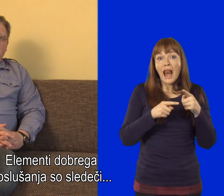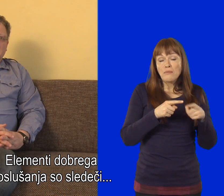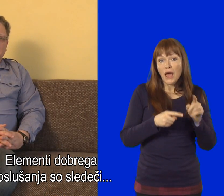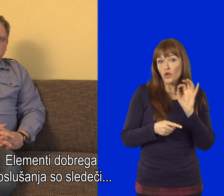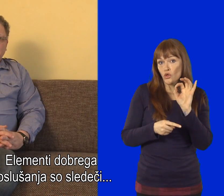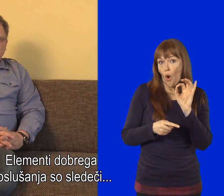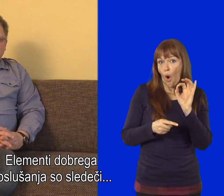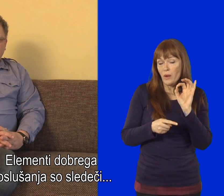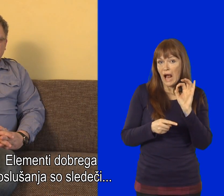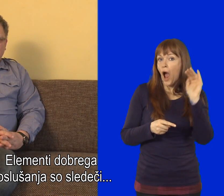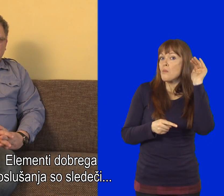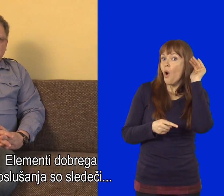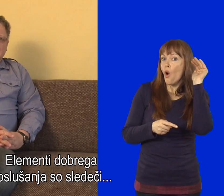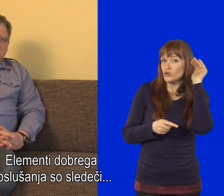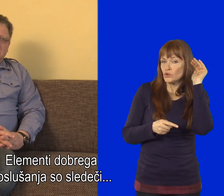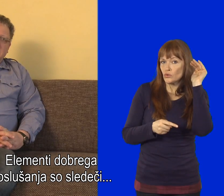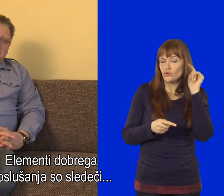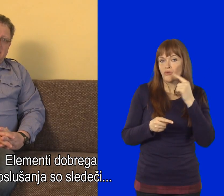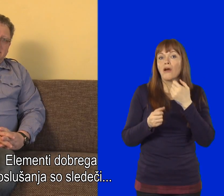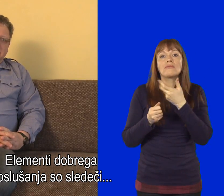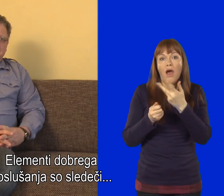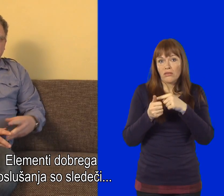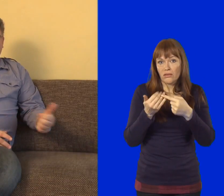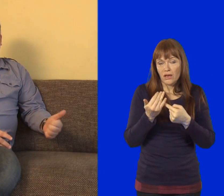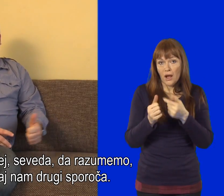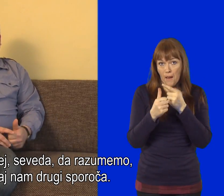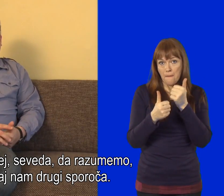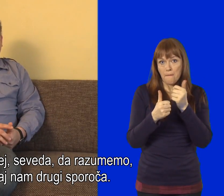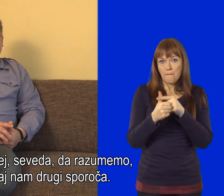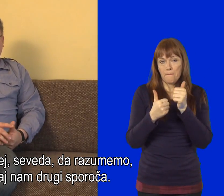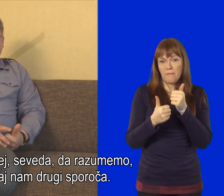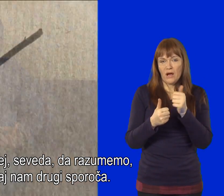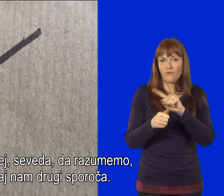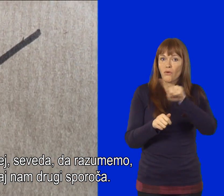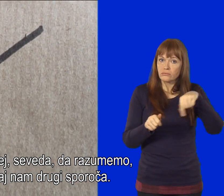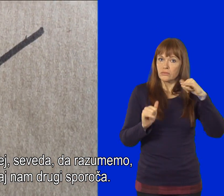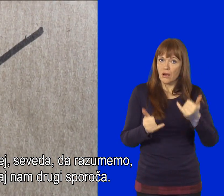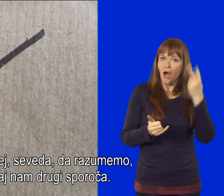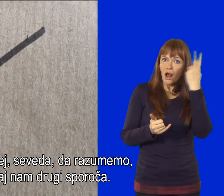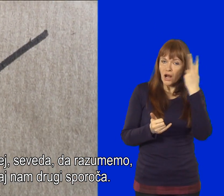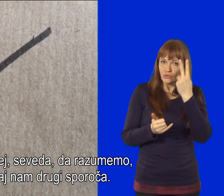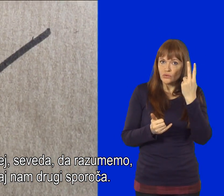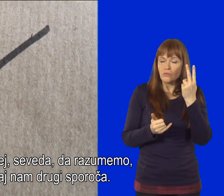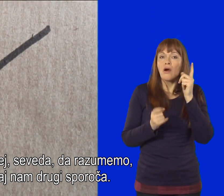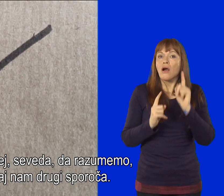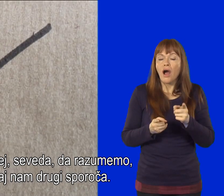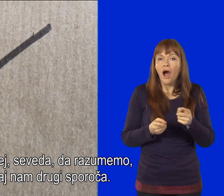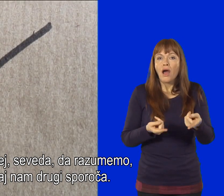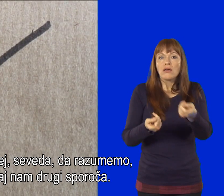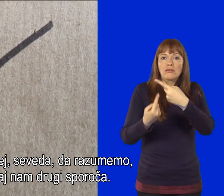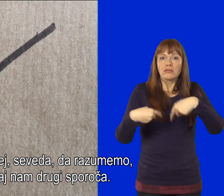Elementi dobrega poslušanja pa so sledeči. Najprej seveda, da razumemo, kaj